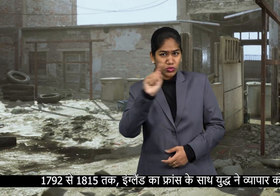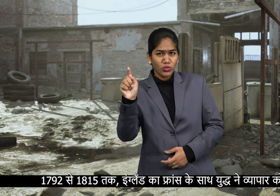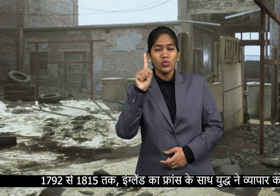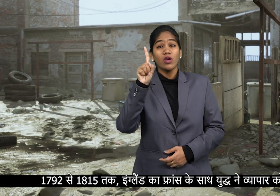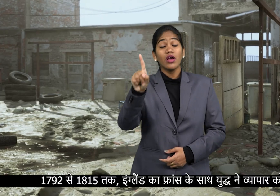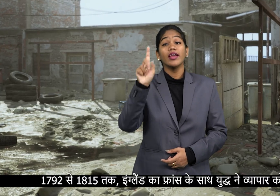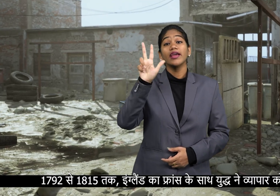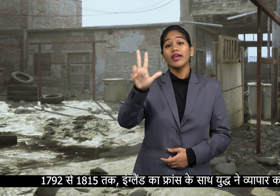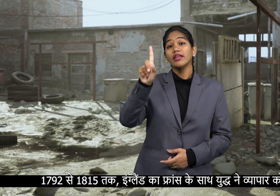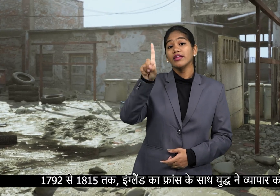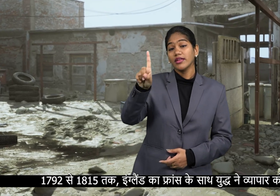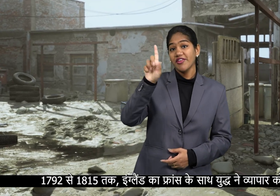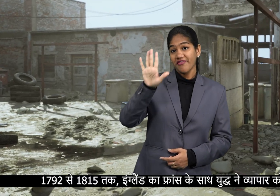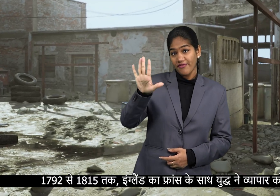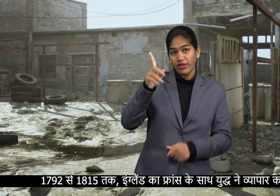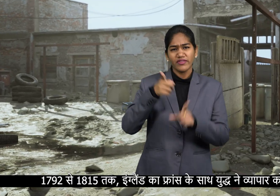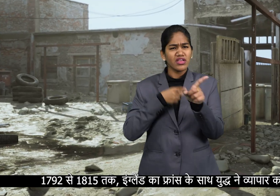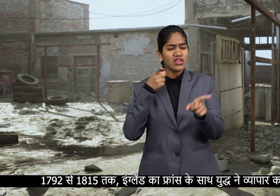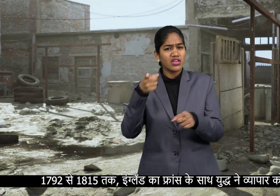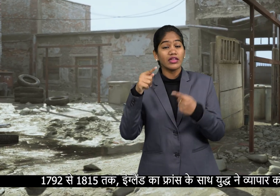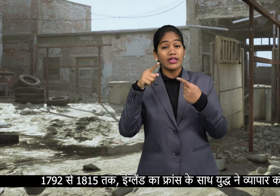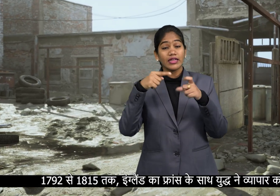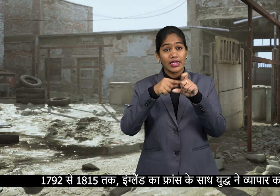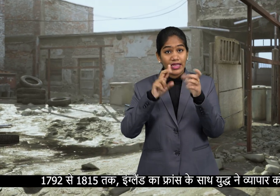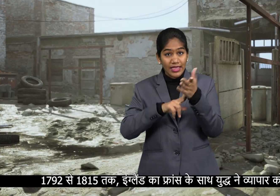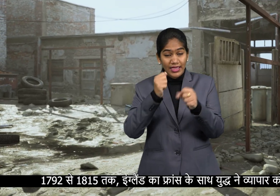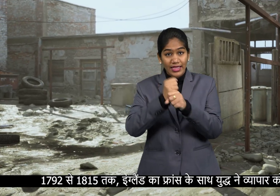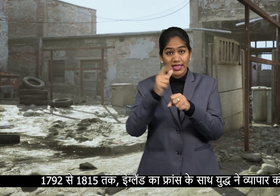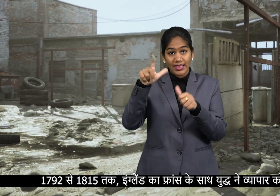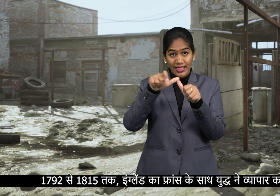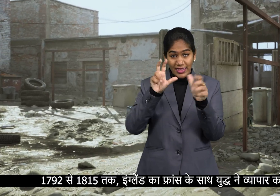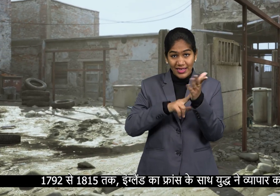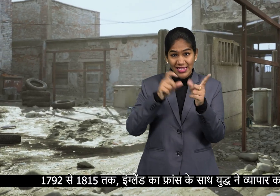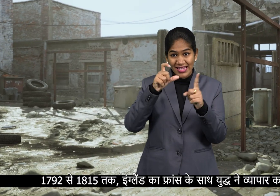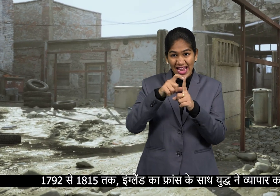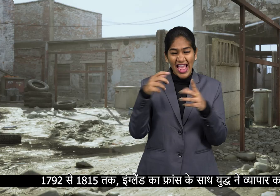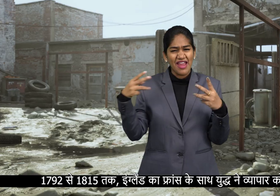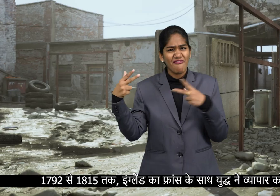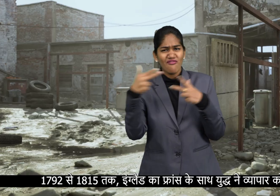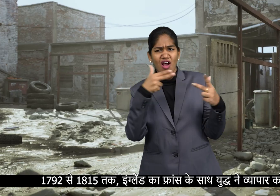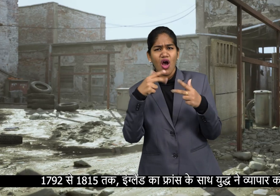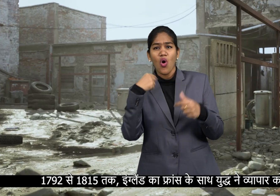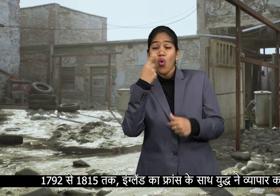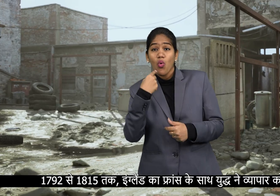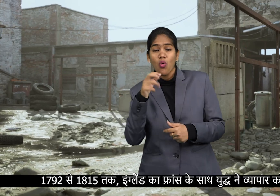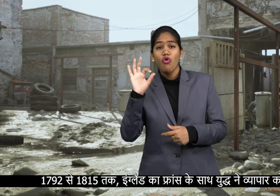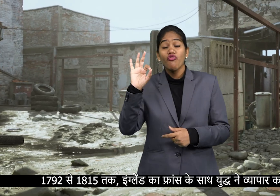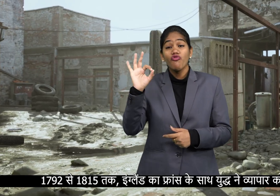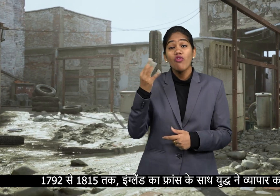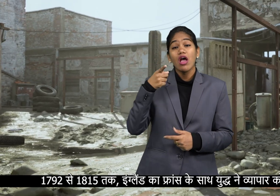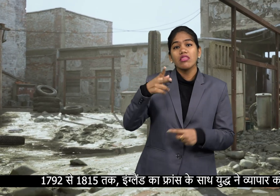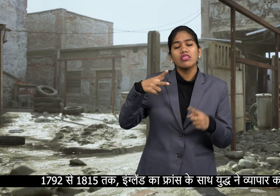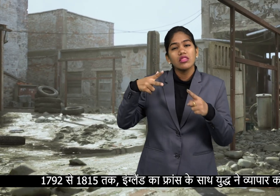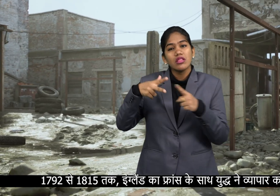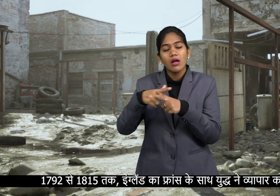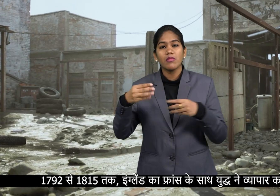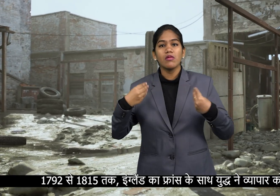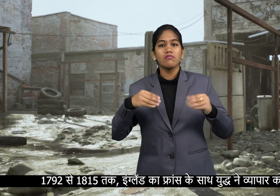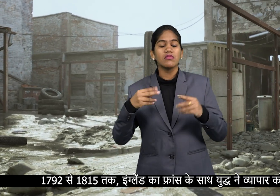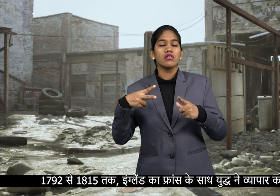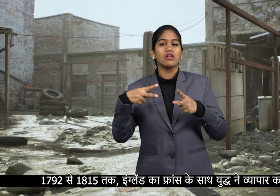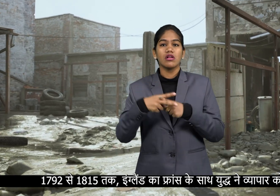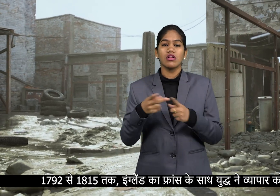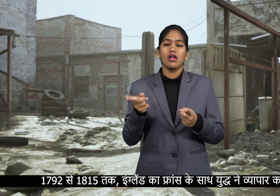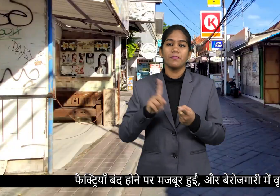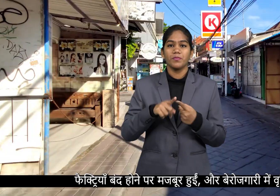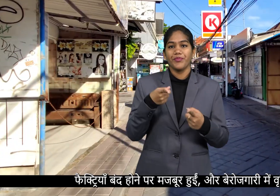1792 से 1815 तक इंग्लैंड का फ्रांस के साथ युद्ध ने व्यापार को